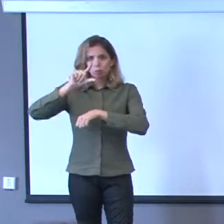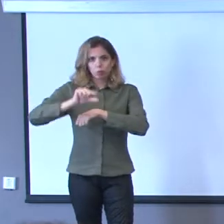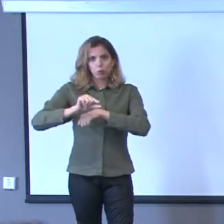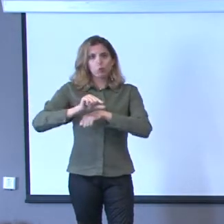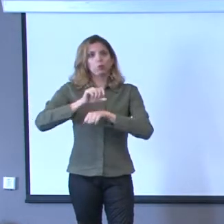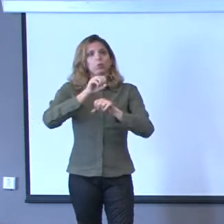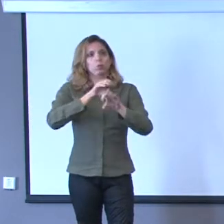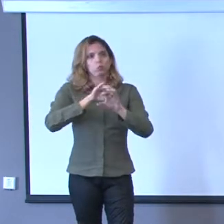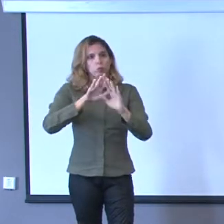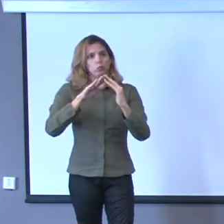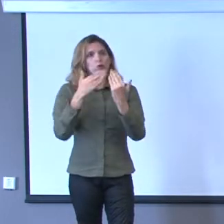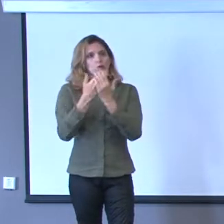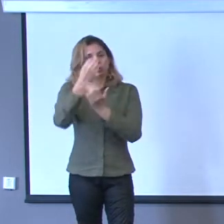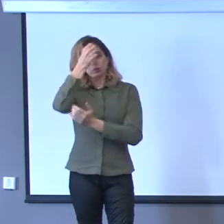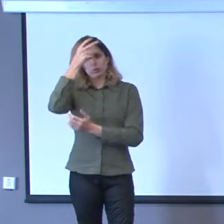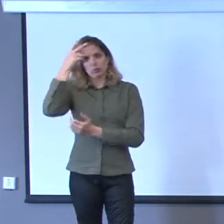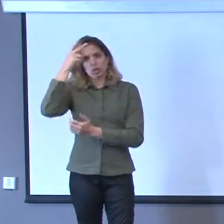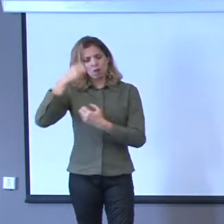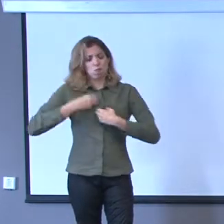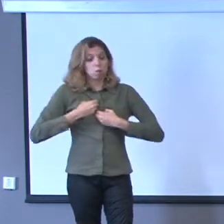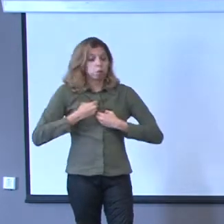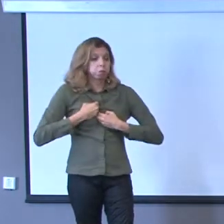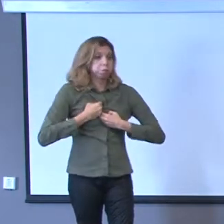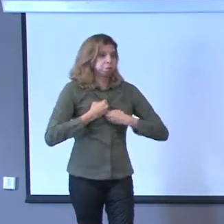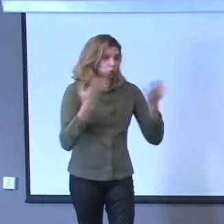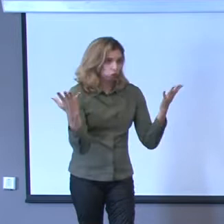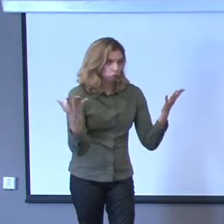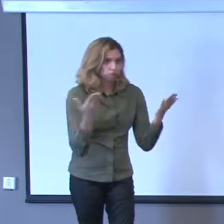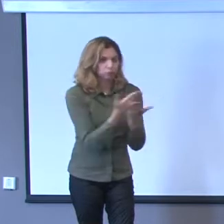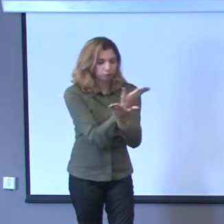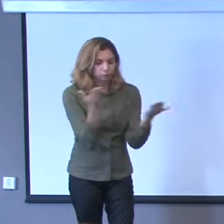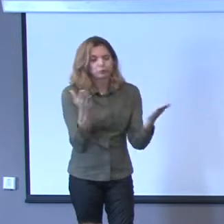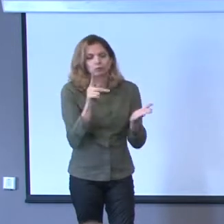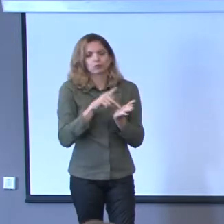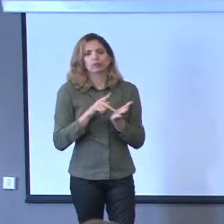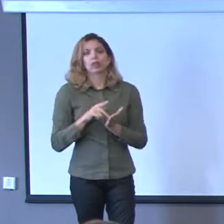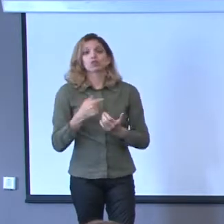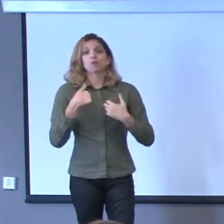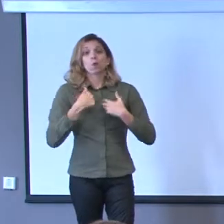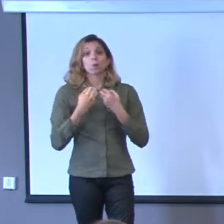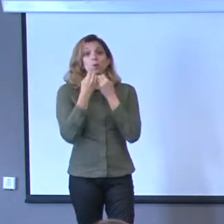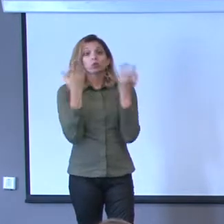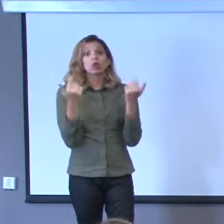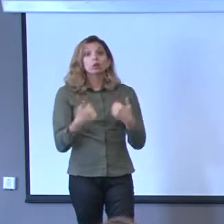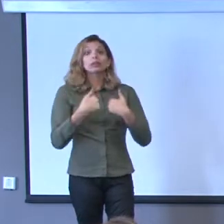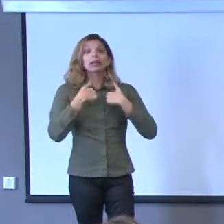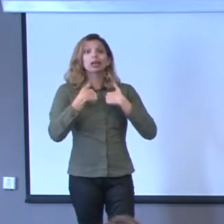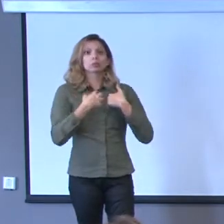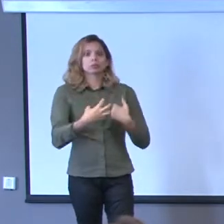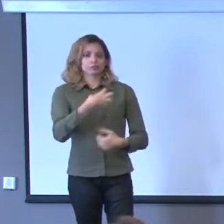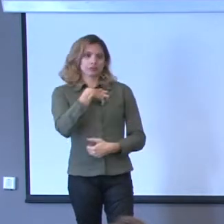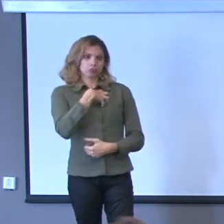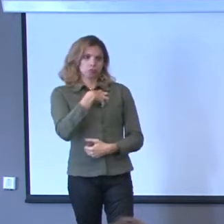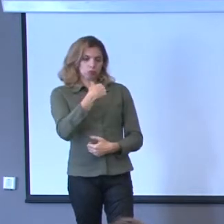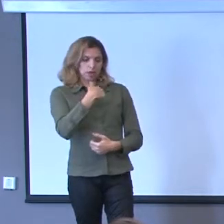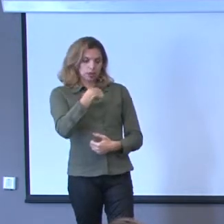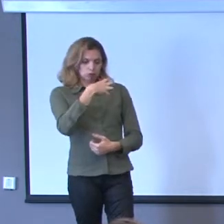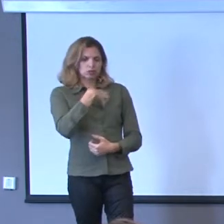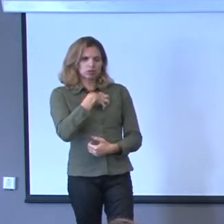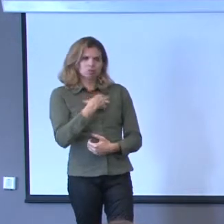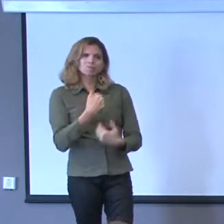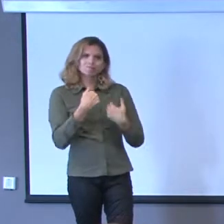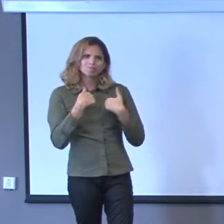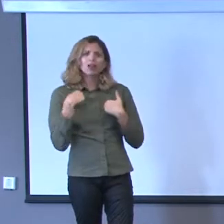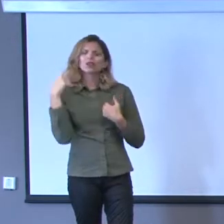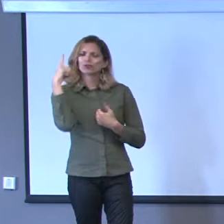prefeitura. Eu vou fazer um desabafo, porque assim, eu vou contar o que eu sinto. Para a gente é muito